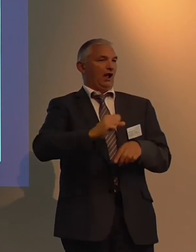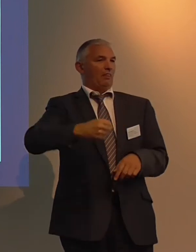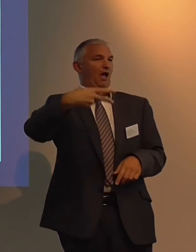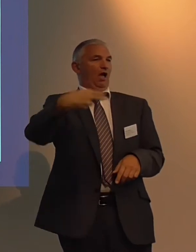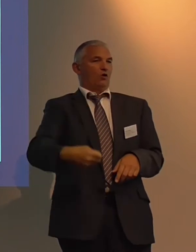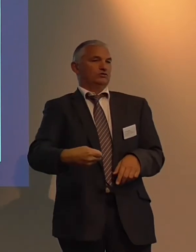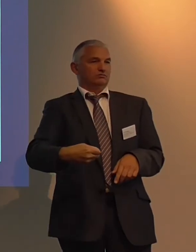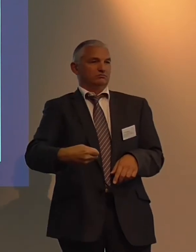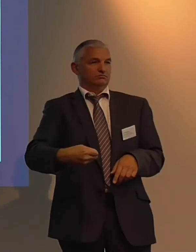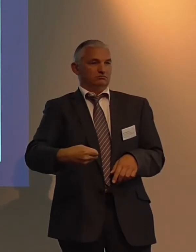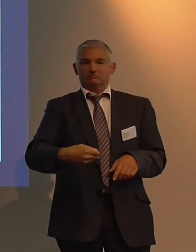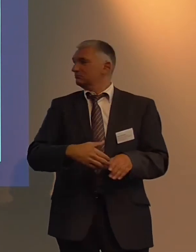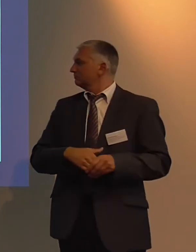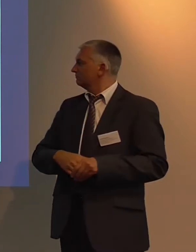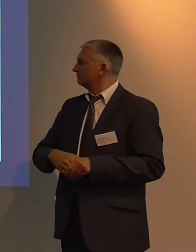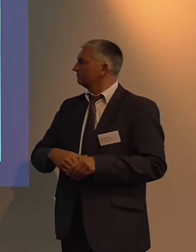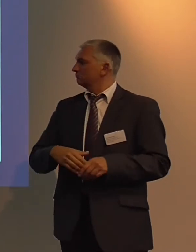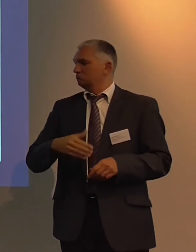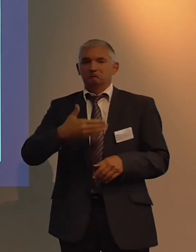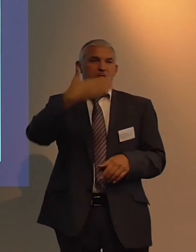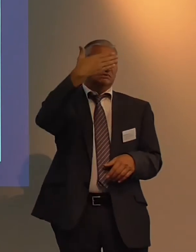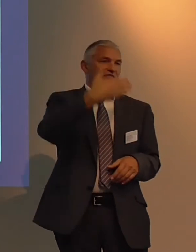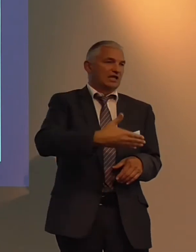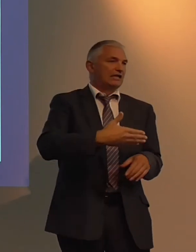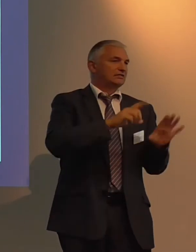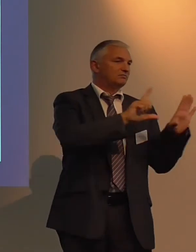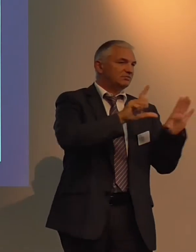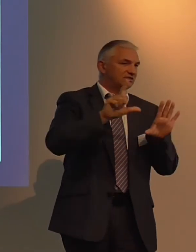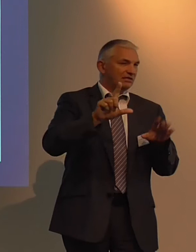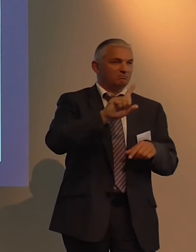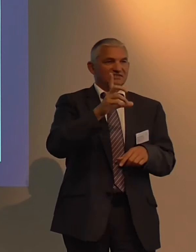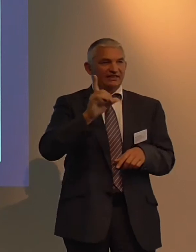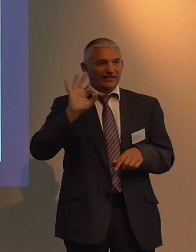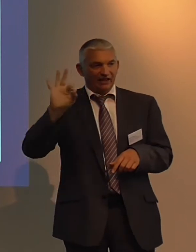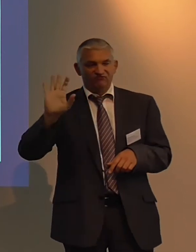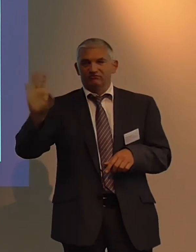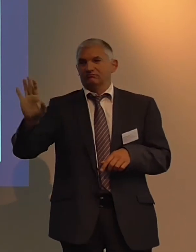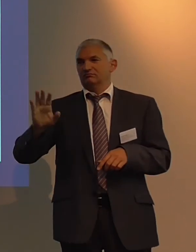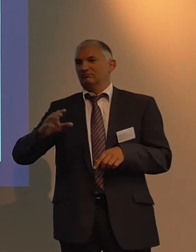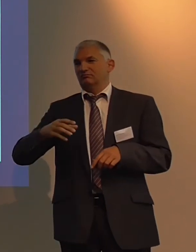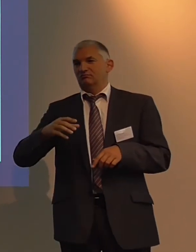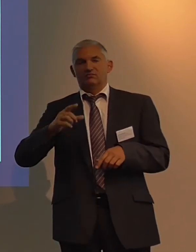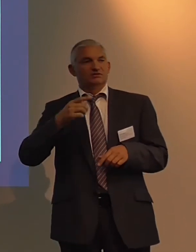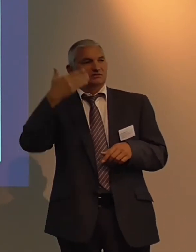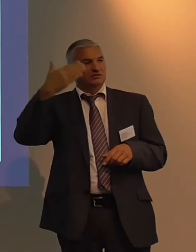Vorteil war, dass man die Untertitel an- und ausschalten konnte. Ja. Und im ZDF war das die